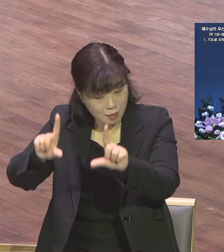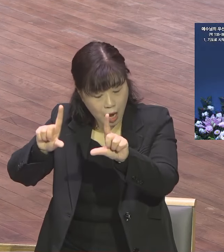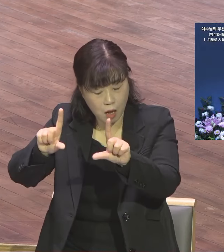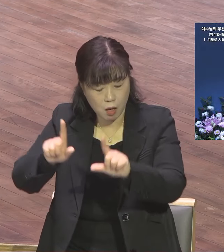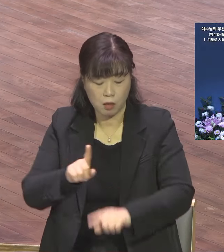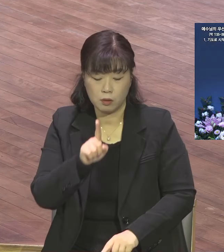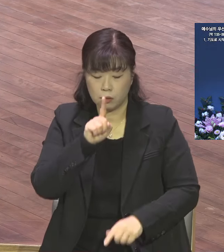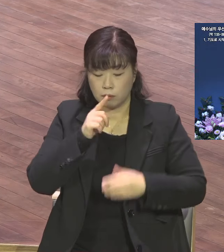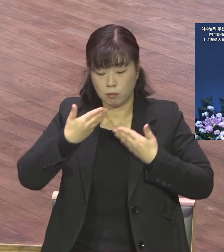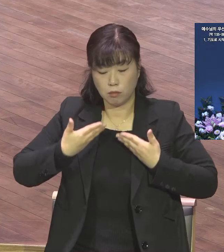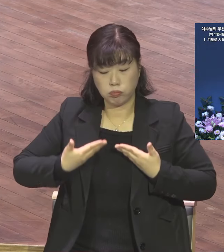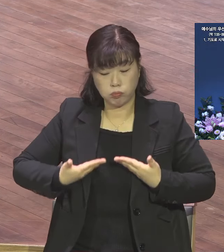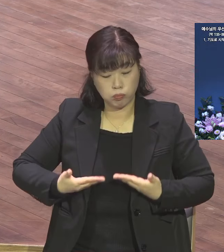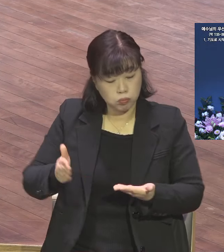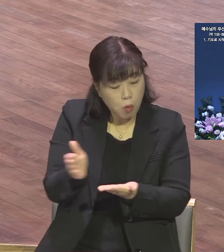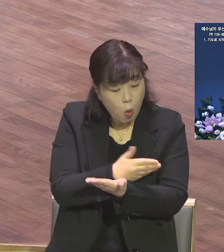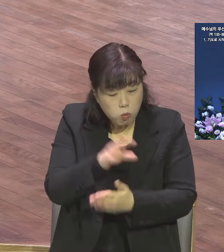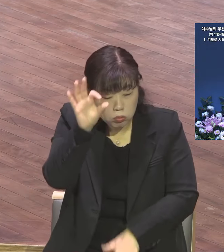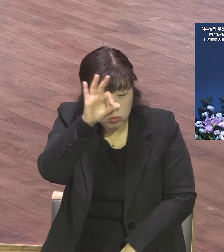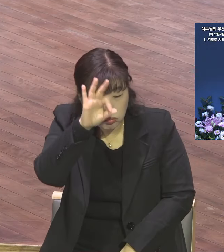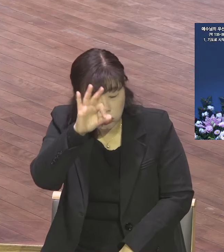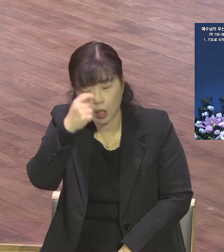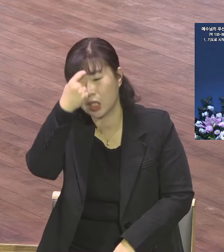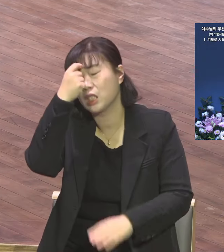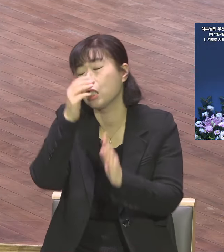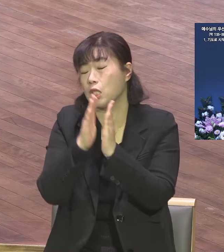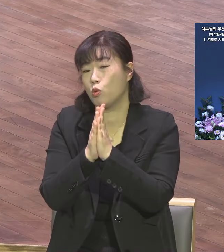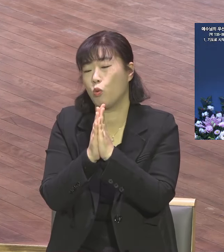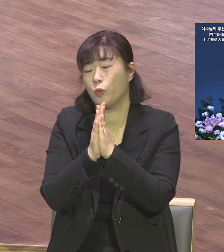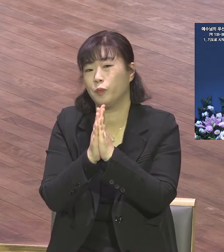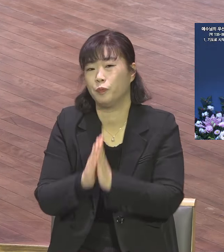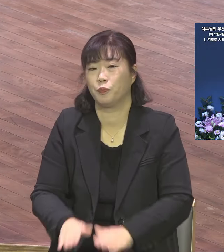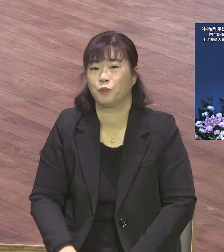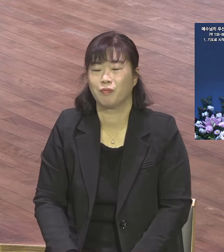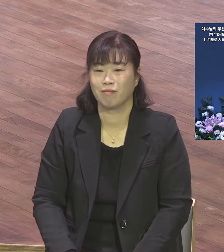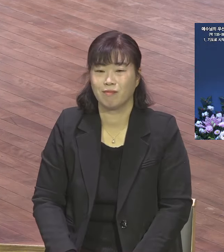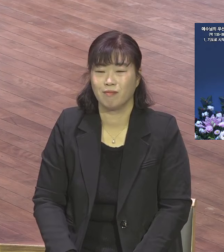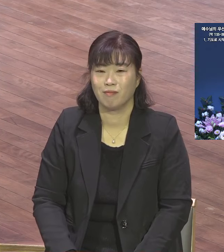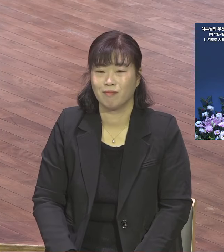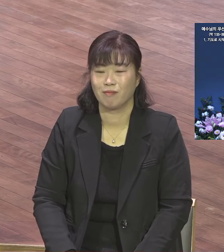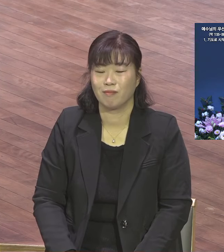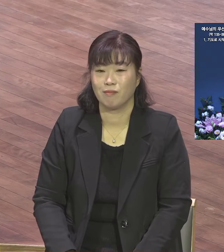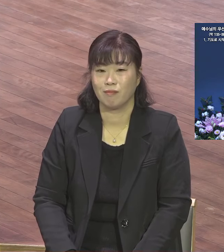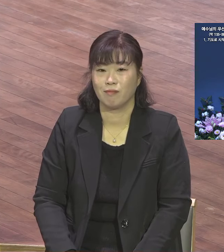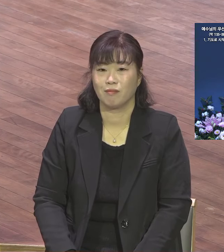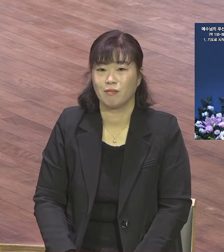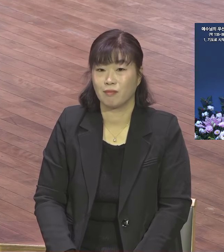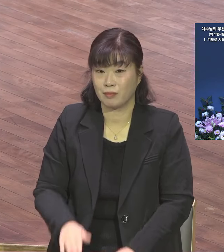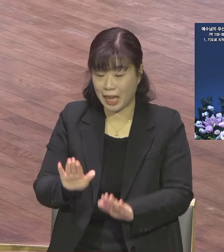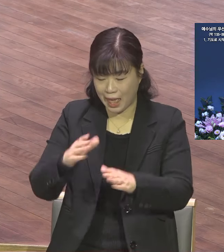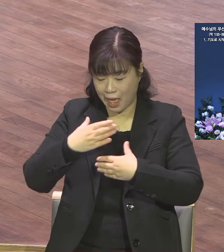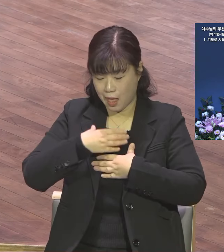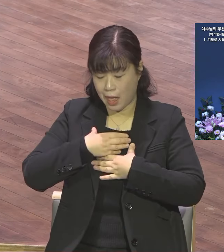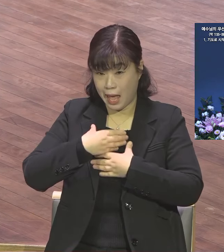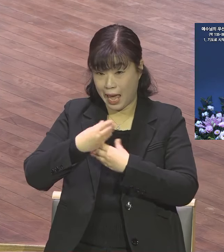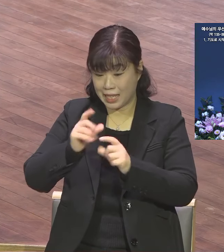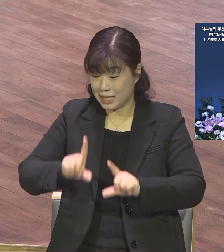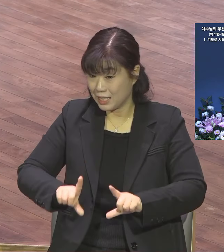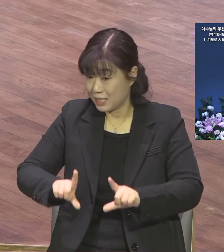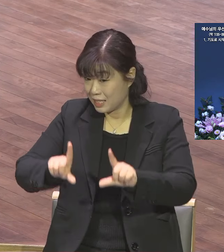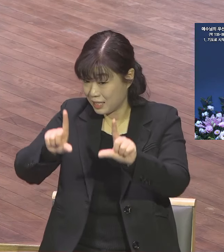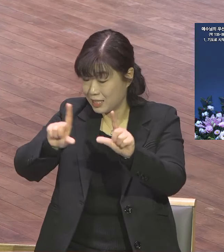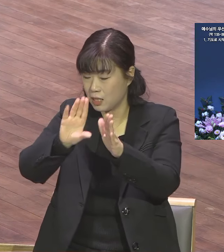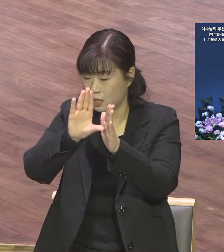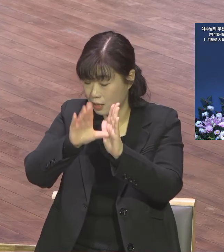기도하셨다. 본문 내용을 살펴보면요. 예수님께서 전날인 안식일에 여러 많은 일을 하셨어요.